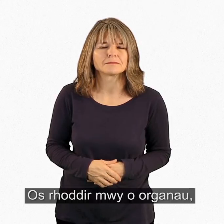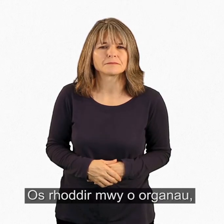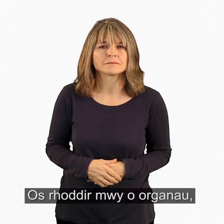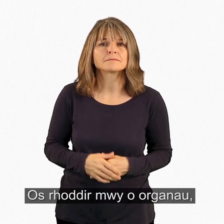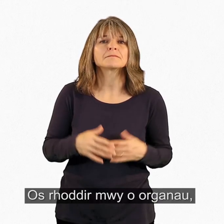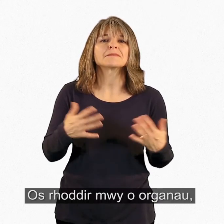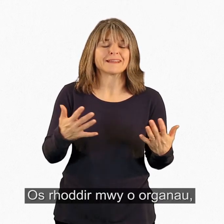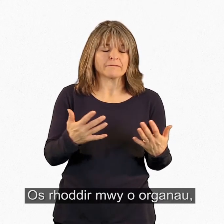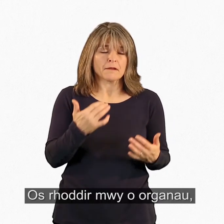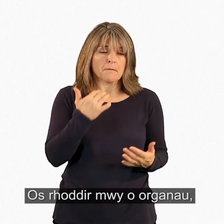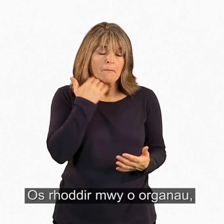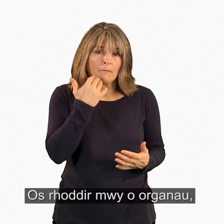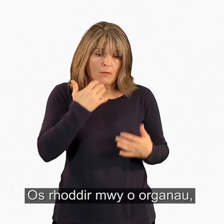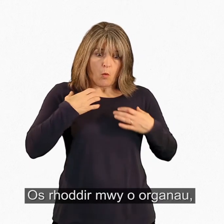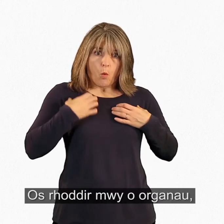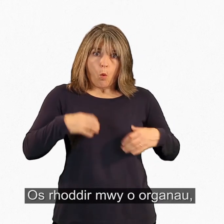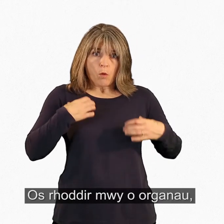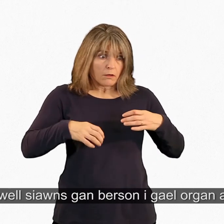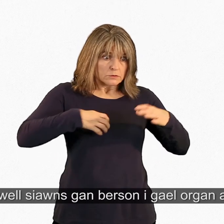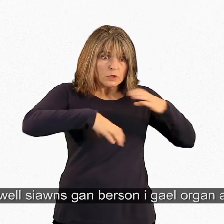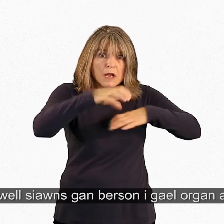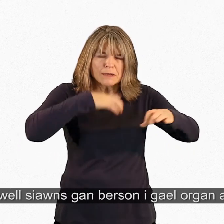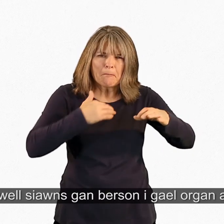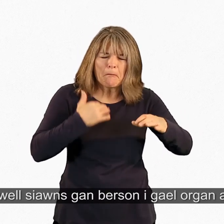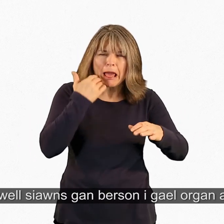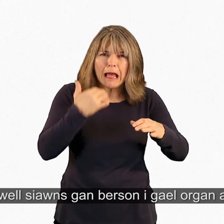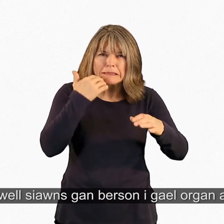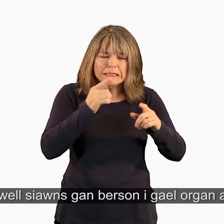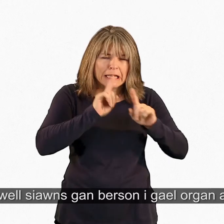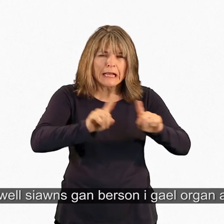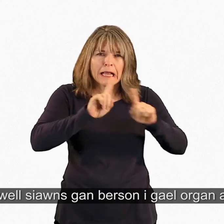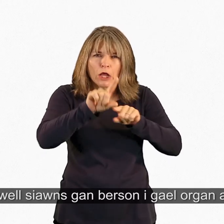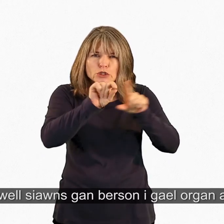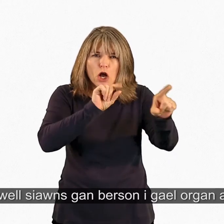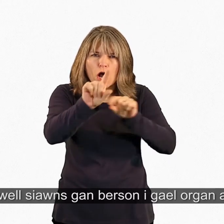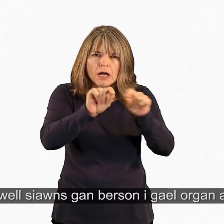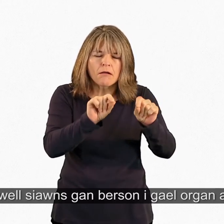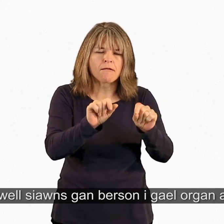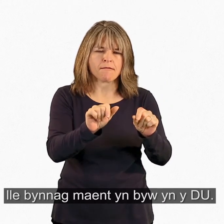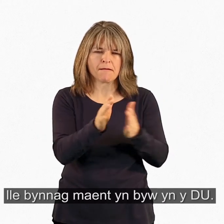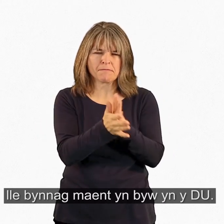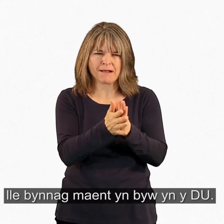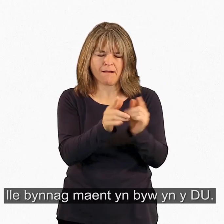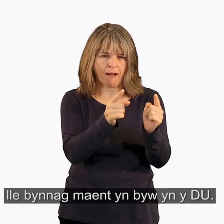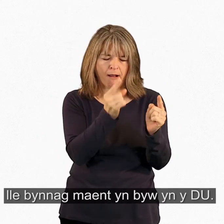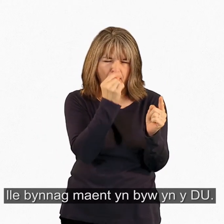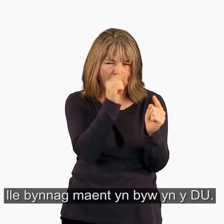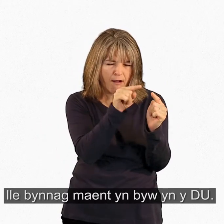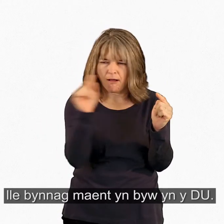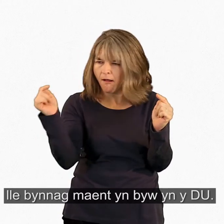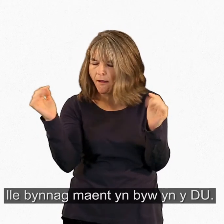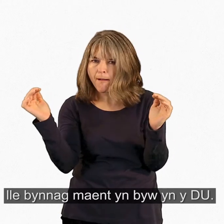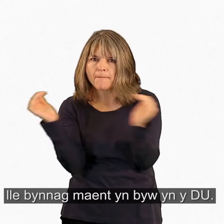Os roedd i'r mwy o organau, mae gwell siawns gan berson i gael organaddas lle bynnag ymaint yn byw yn y deyrnas